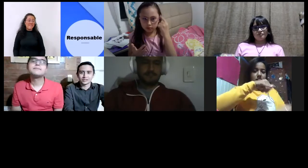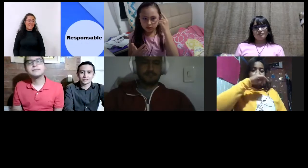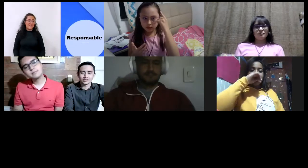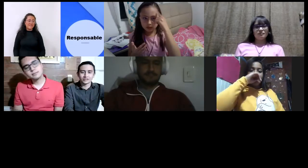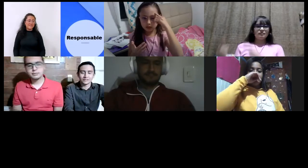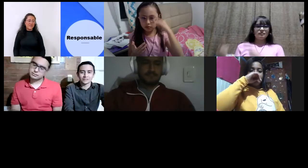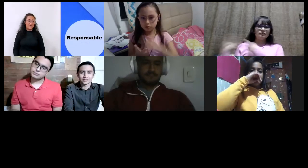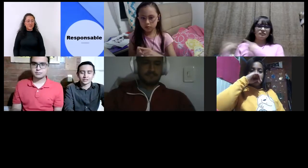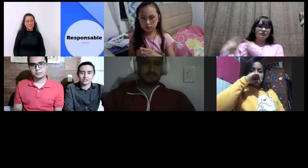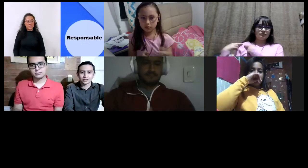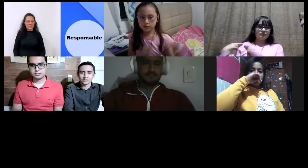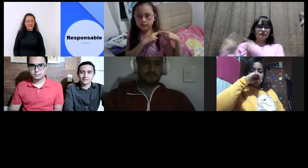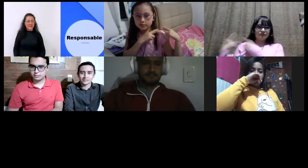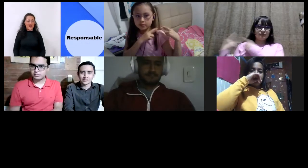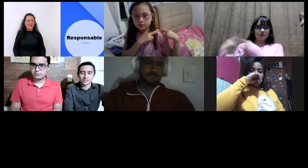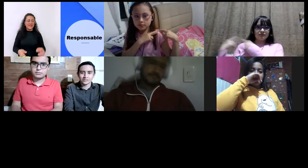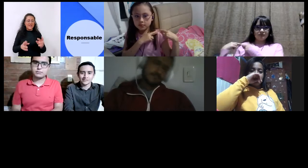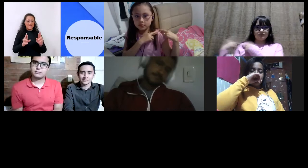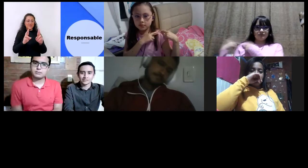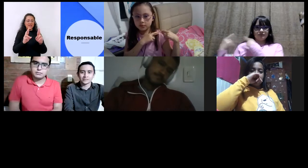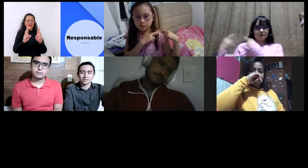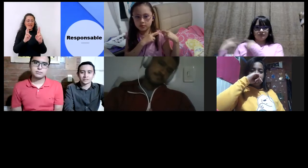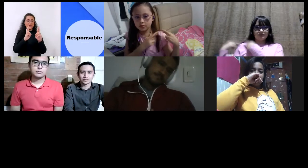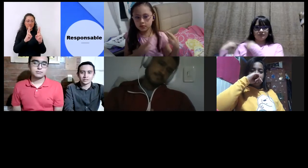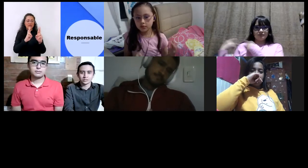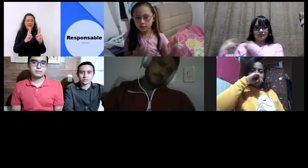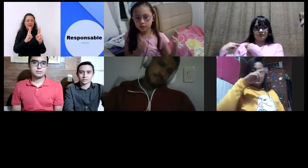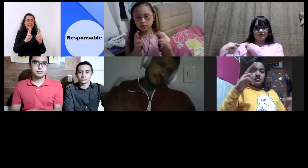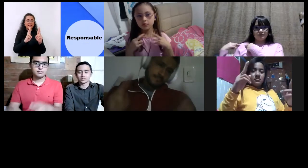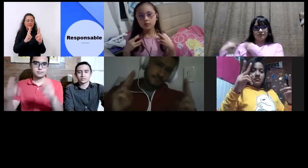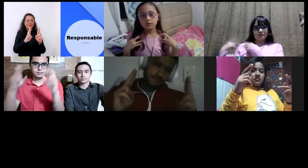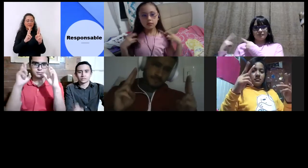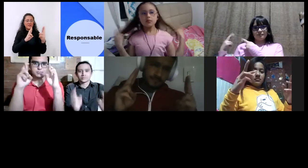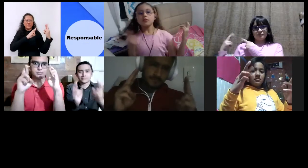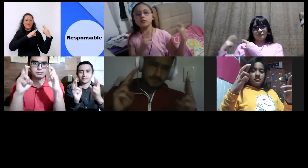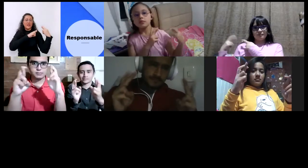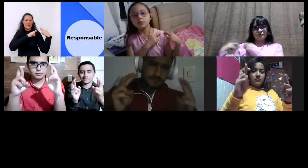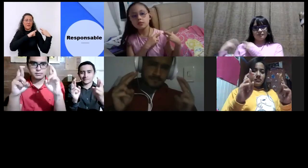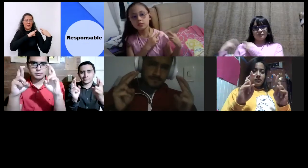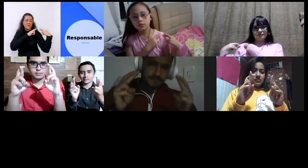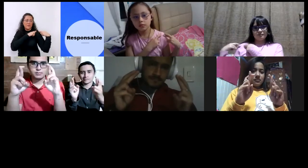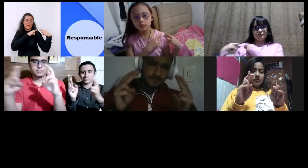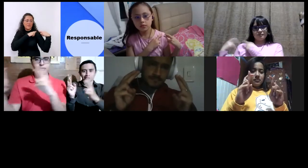Responsable o responsabilidad. Entonces vienen las dos R's con los dos y en el hombro.